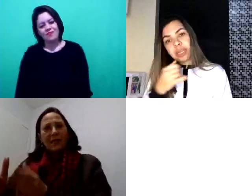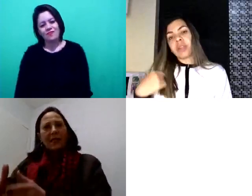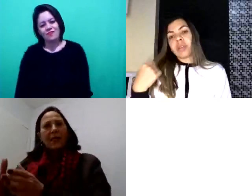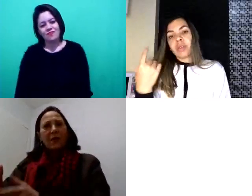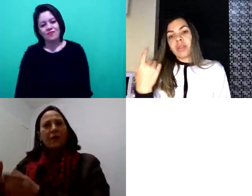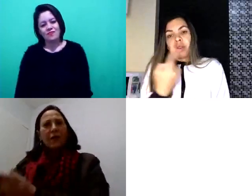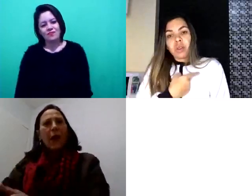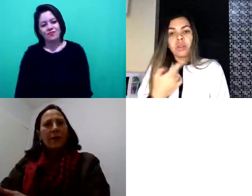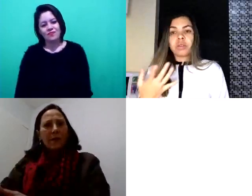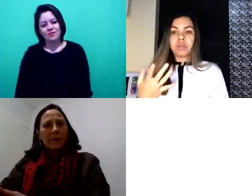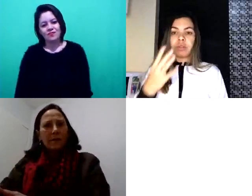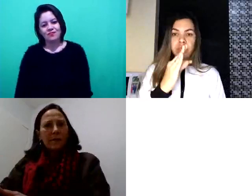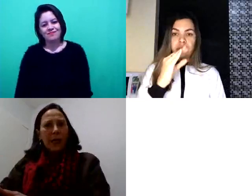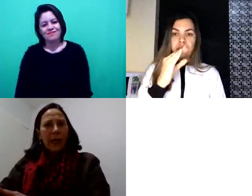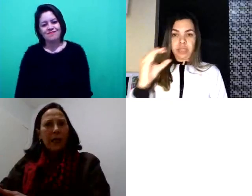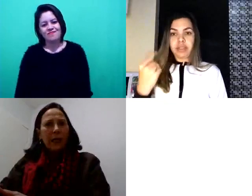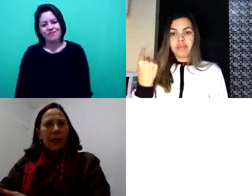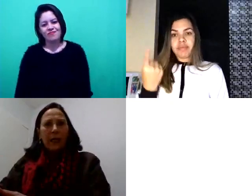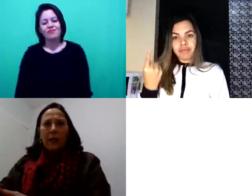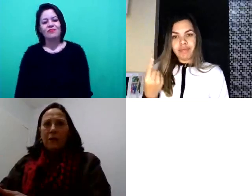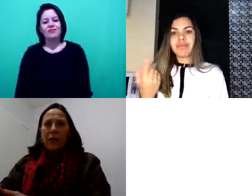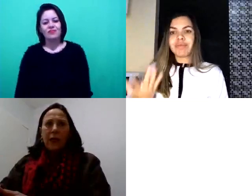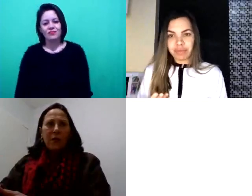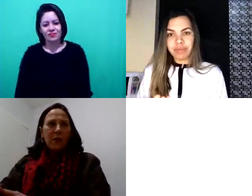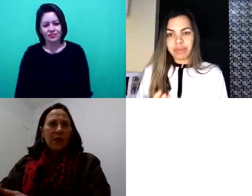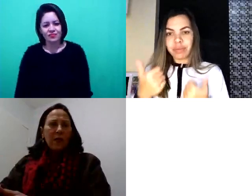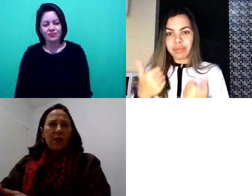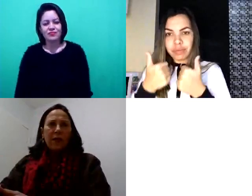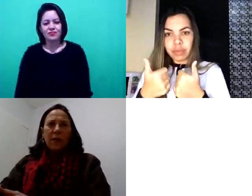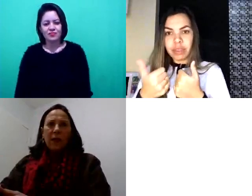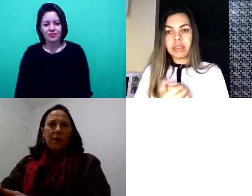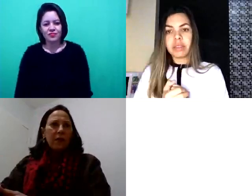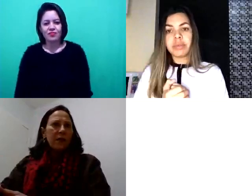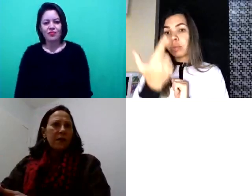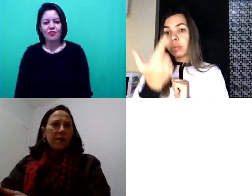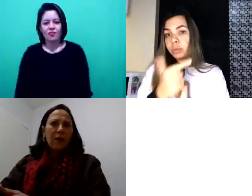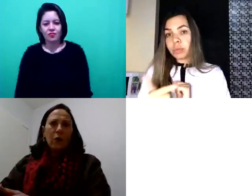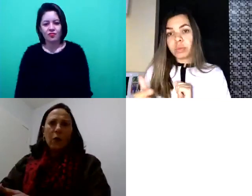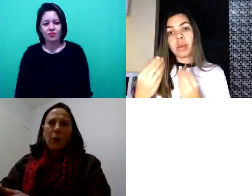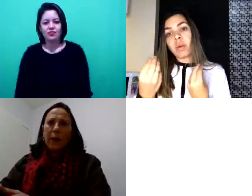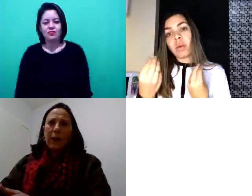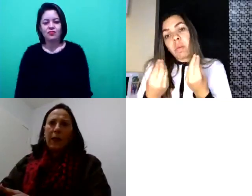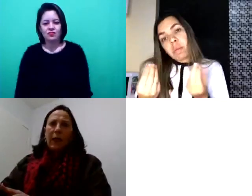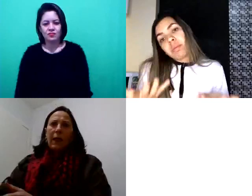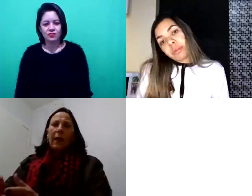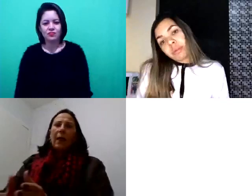TCCs serão individuais, tá? Não teremos, infelizmente, TCC em dupla.